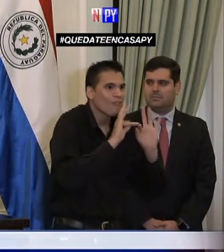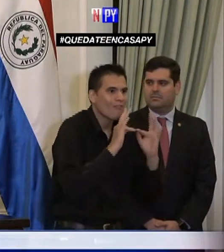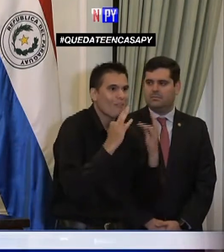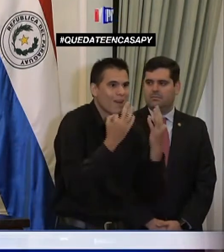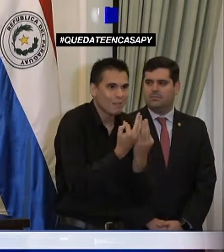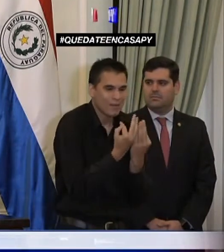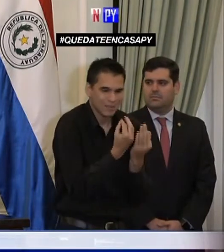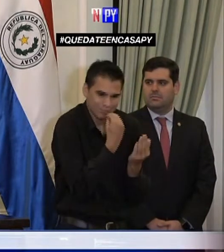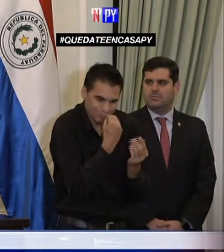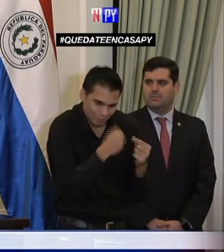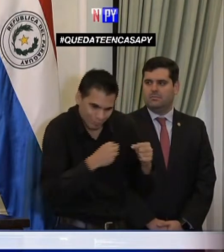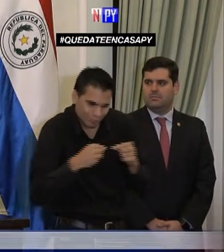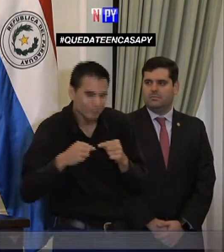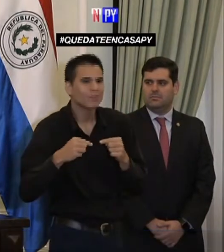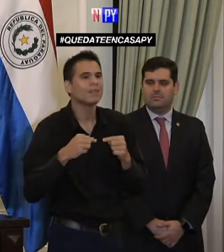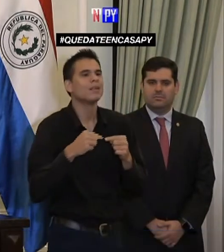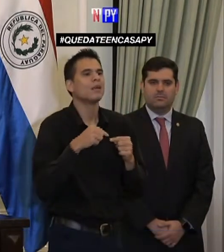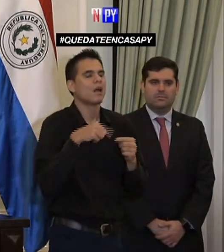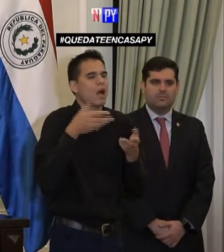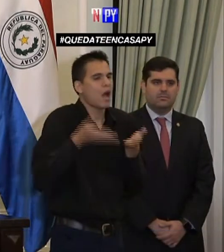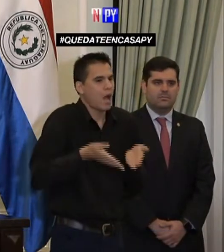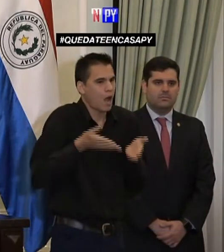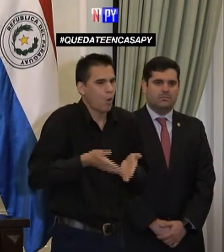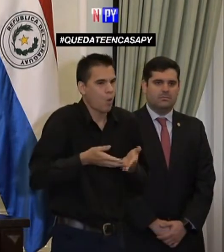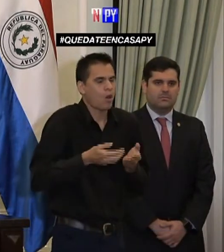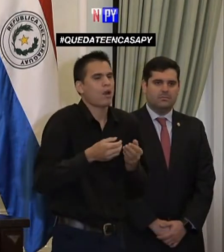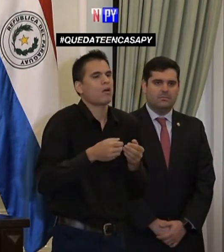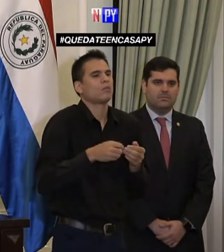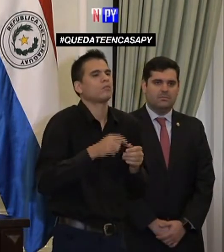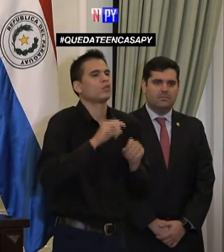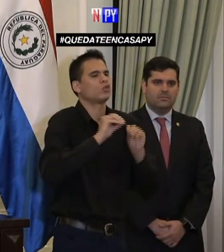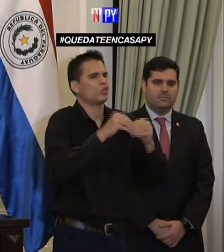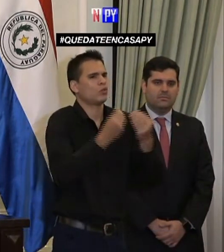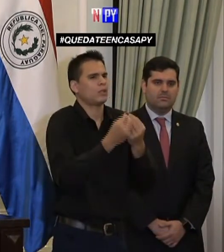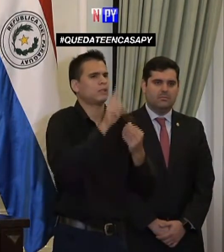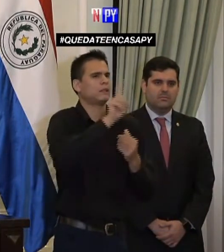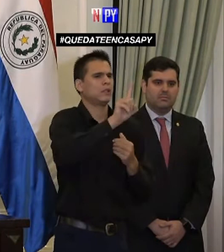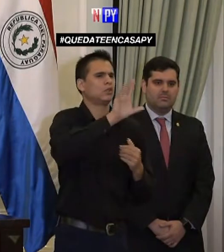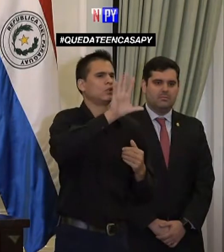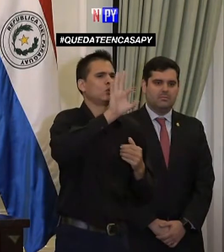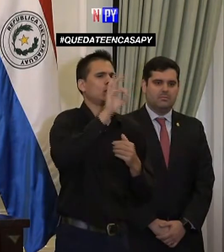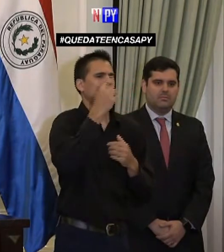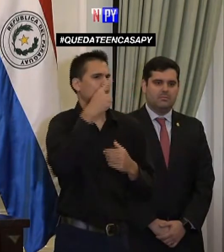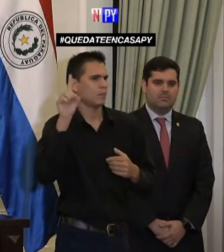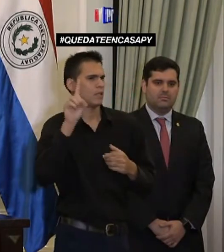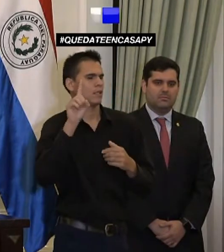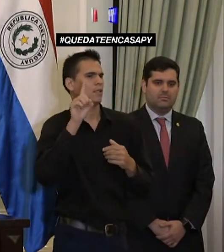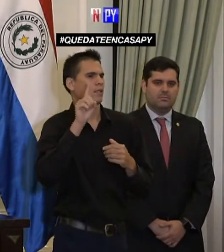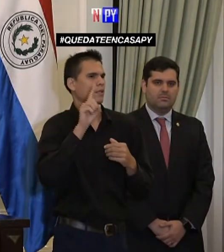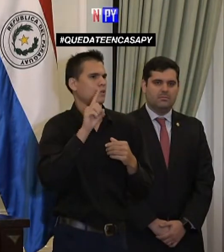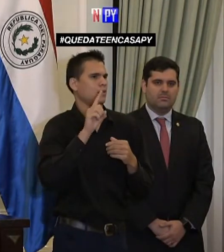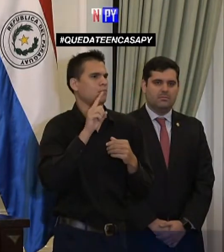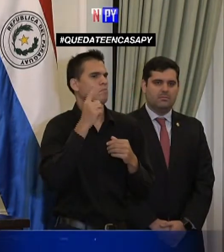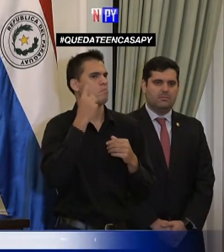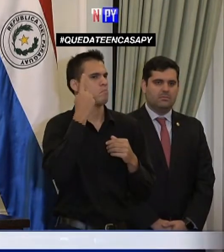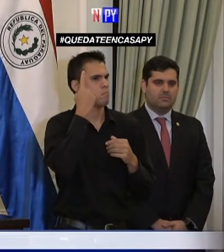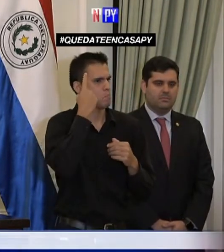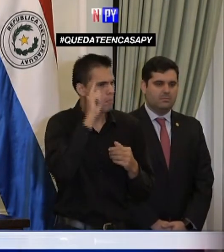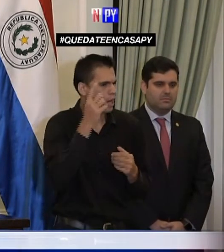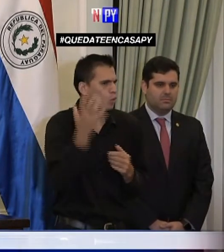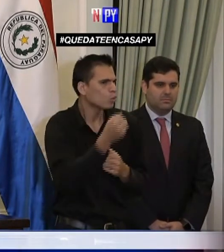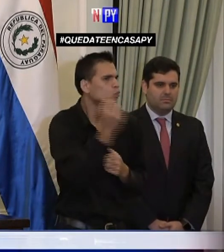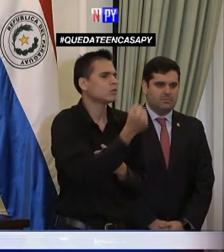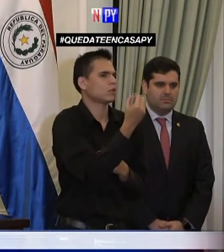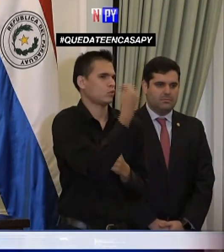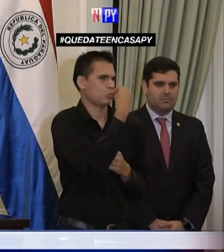Estamos lanzando 150.000 fincas de autoconsumo. Esto está